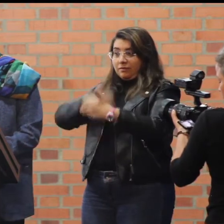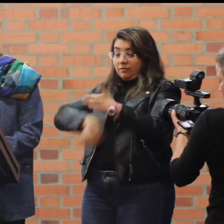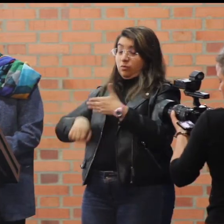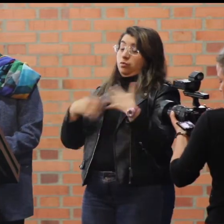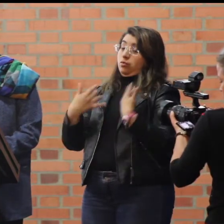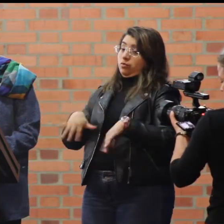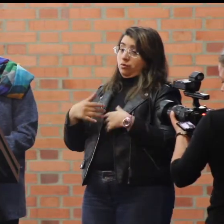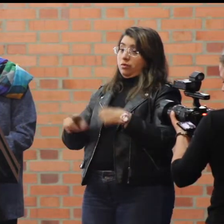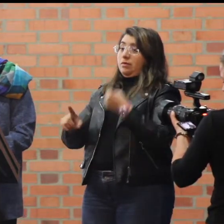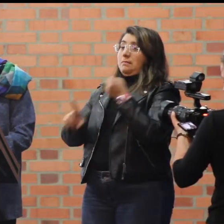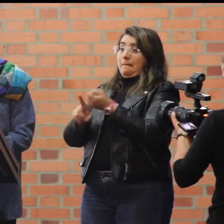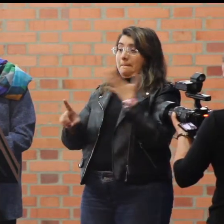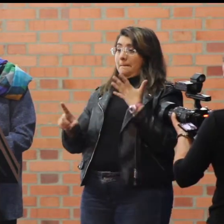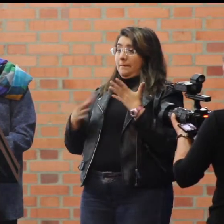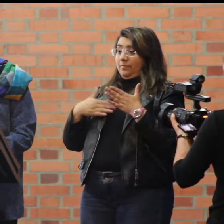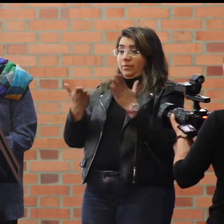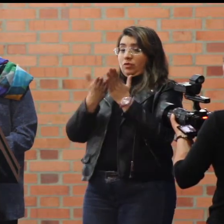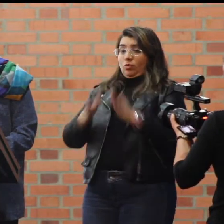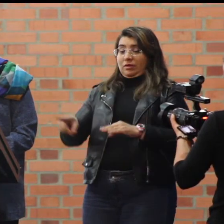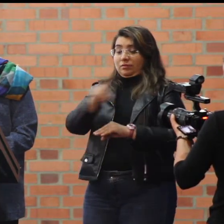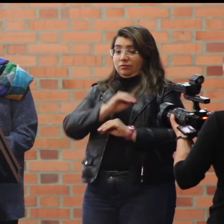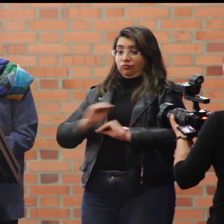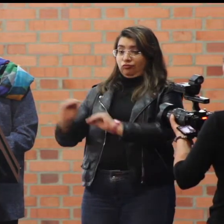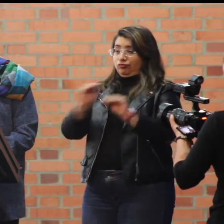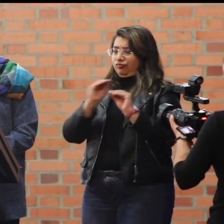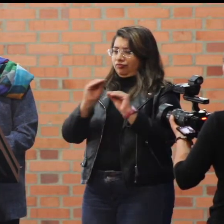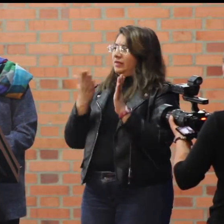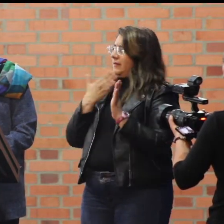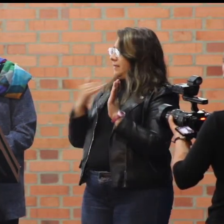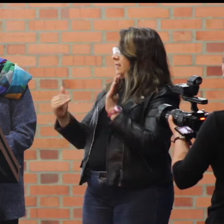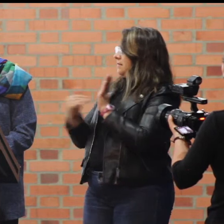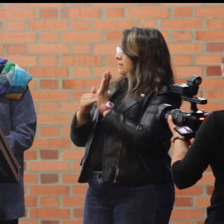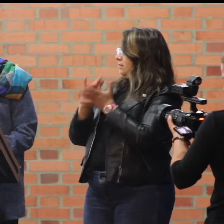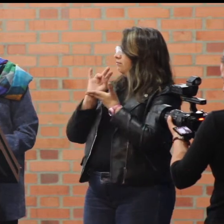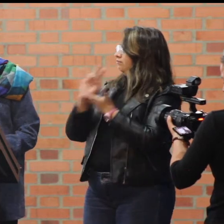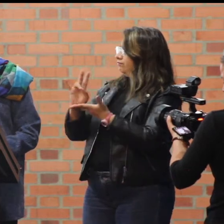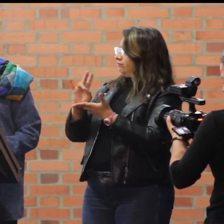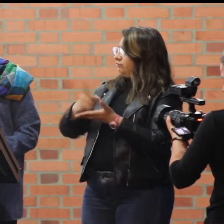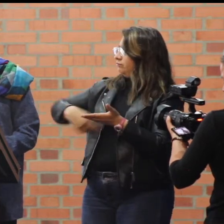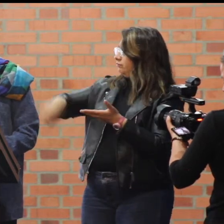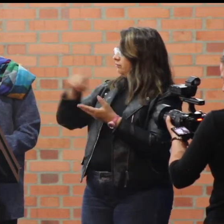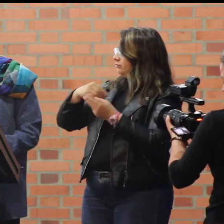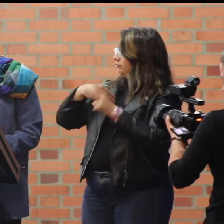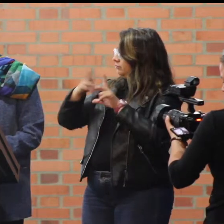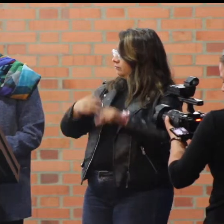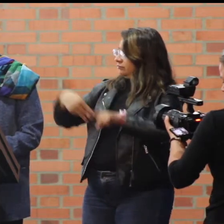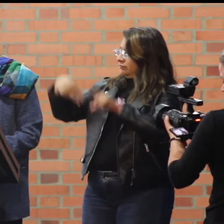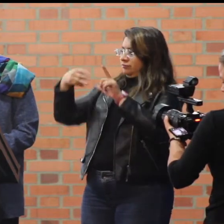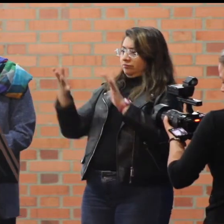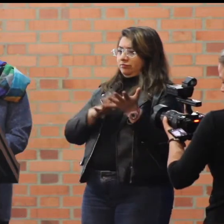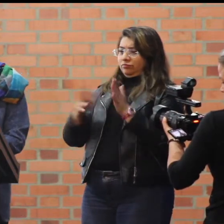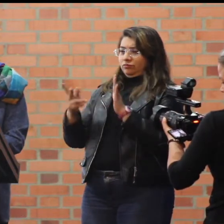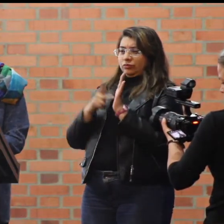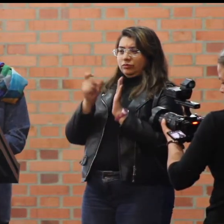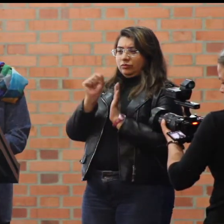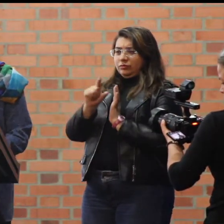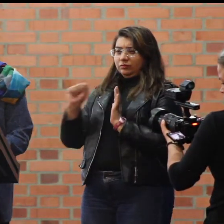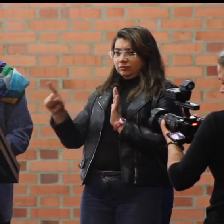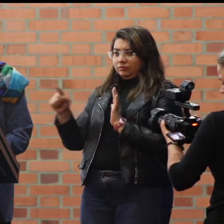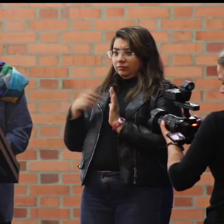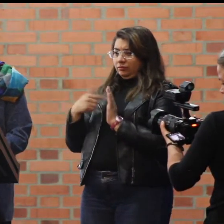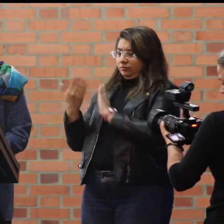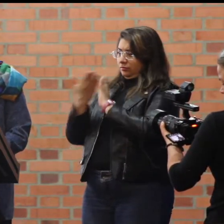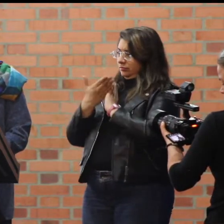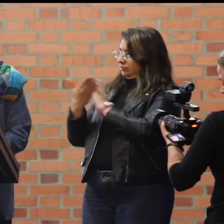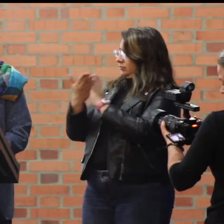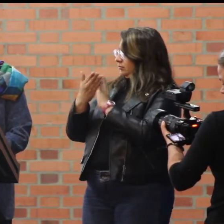importante para nuestras estudiantes un ejemplo es la tesis de maestría realizada en 2011 por annica